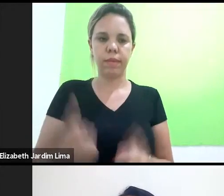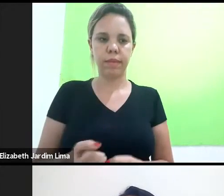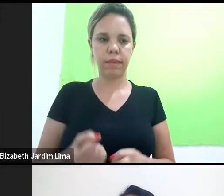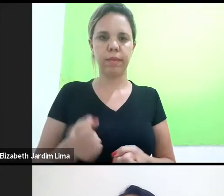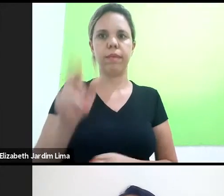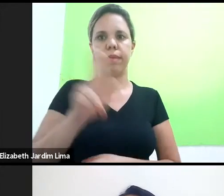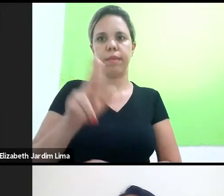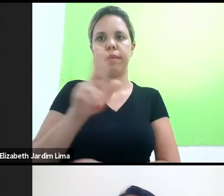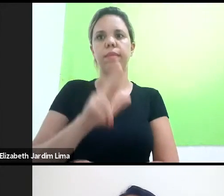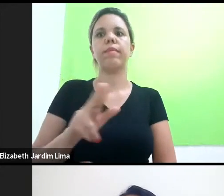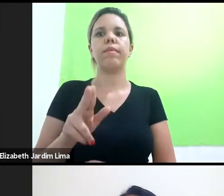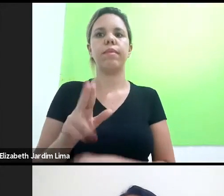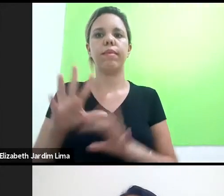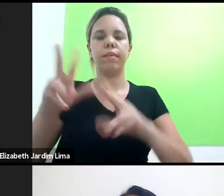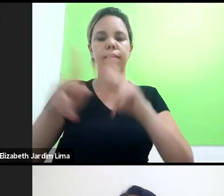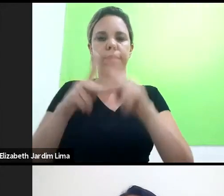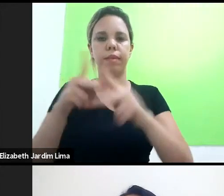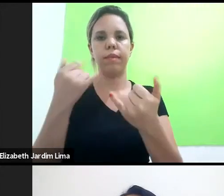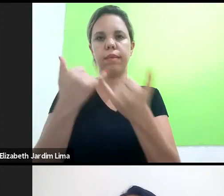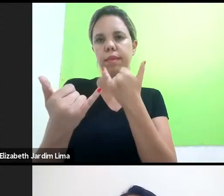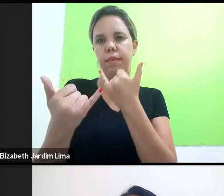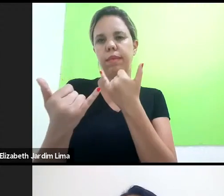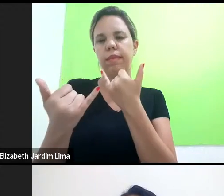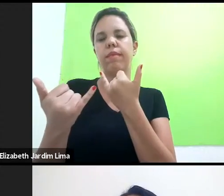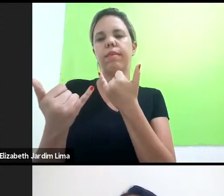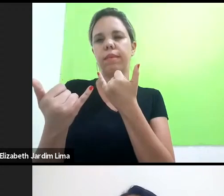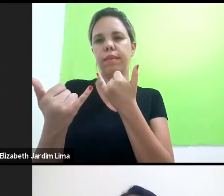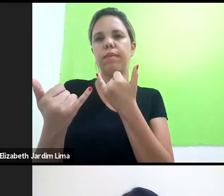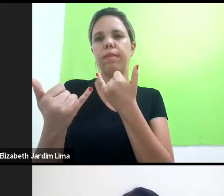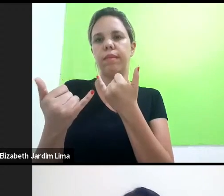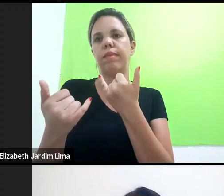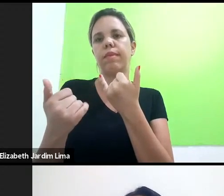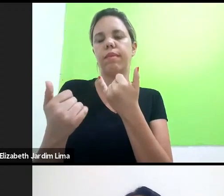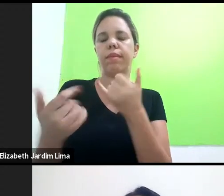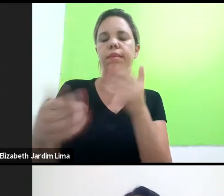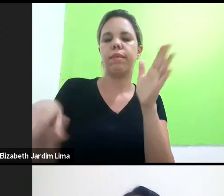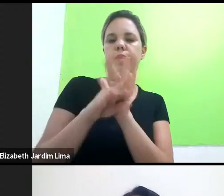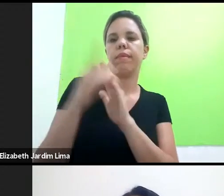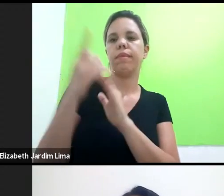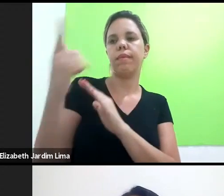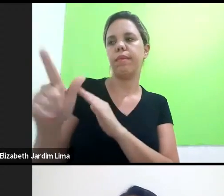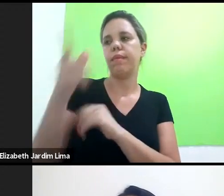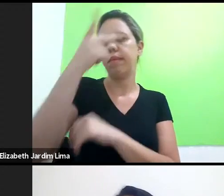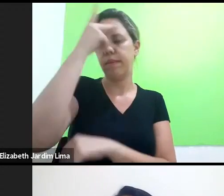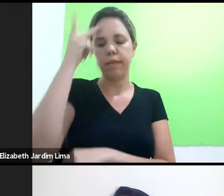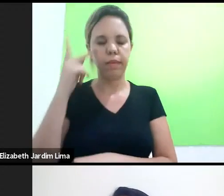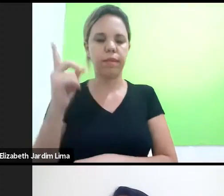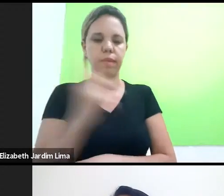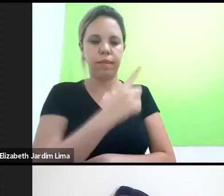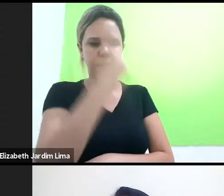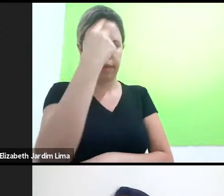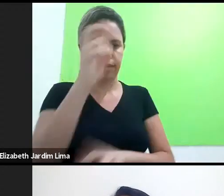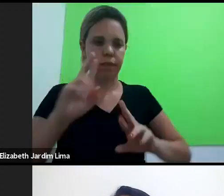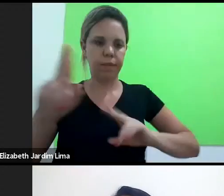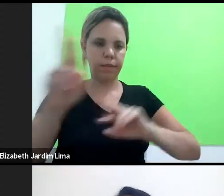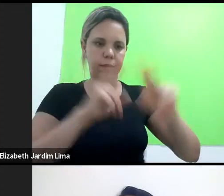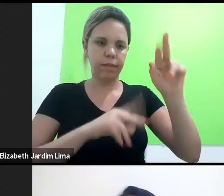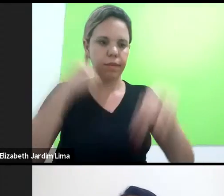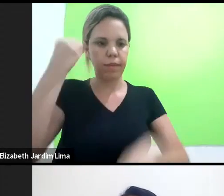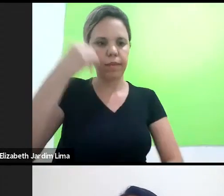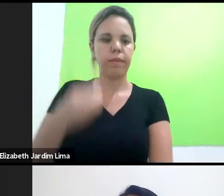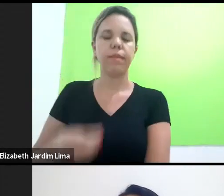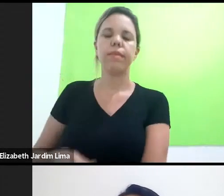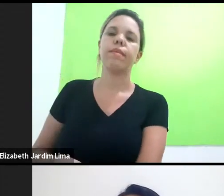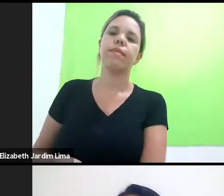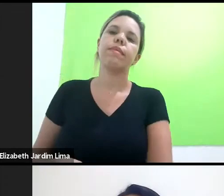que todo mundo é tão parecidinho, né? E aí chegam outros corpos e outras ideias e outras vivências.